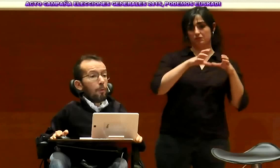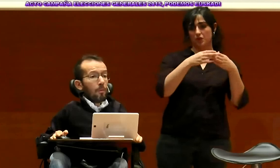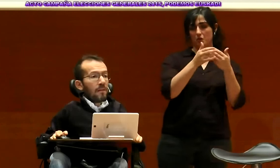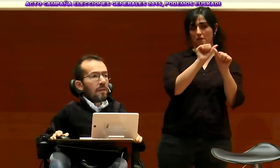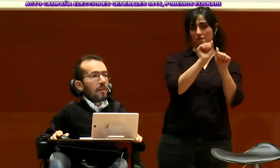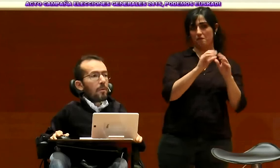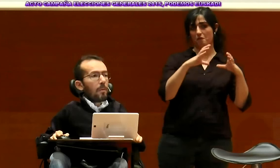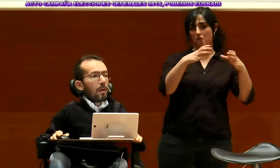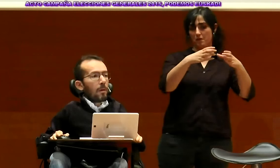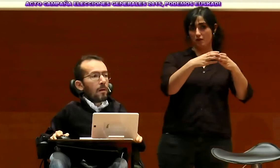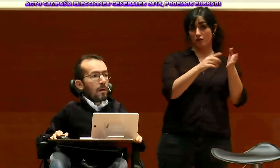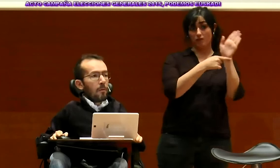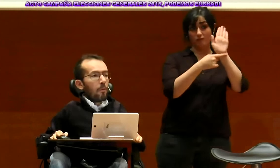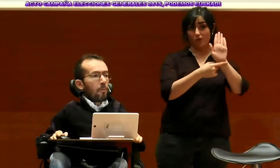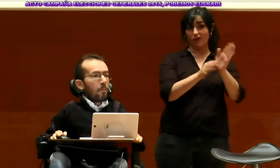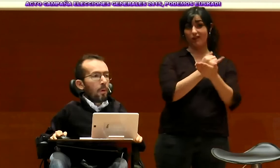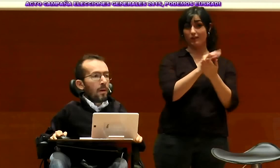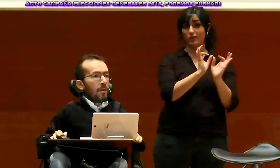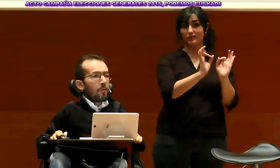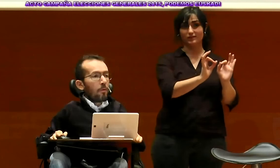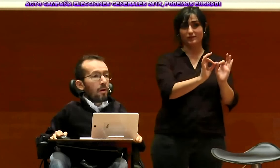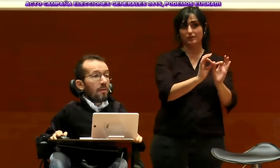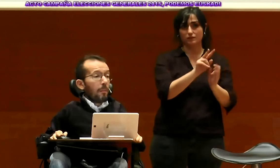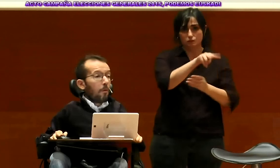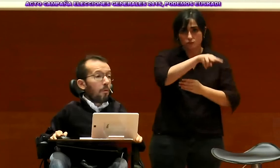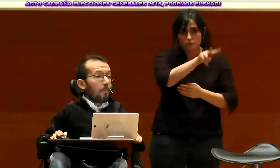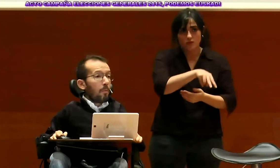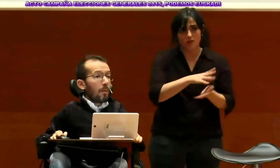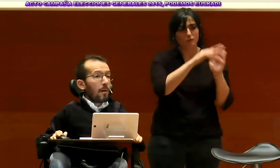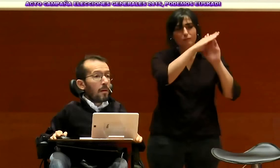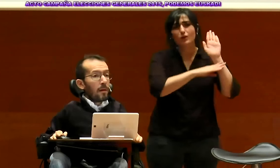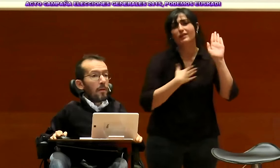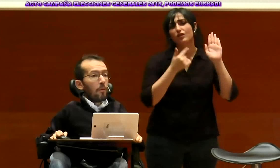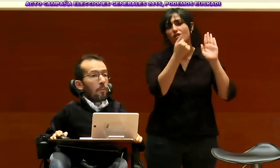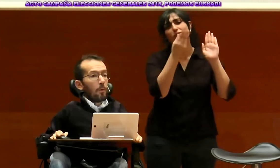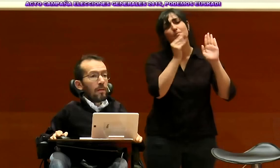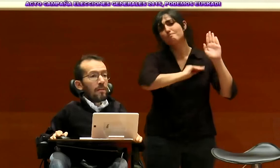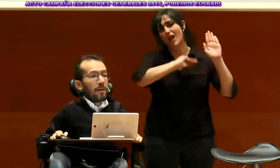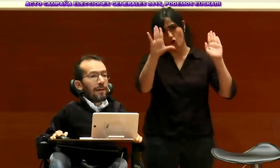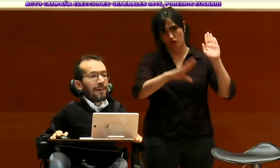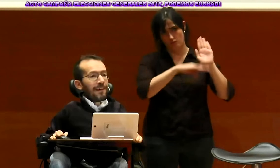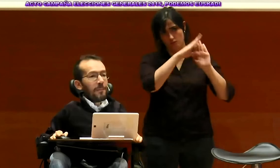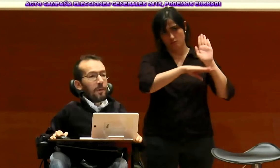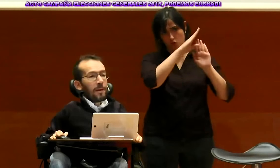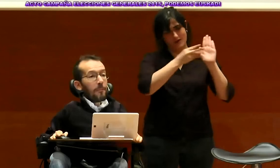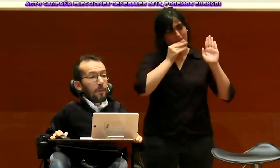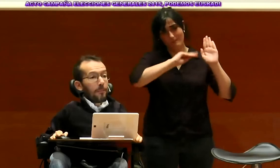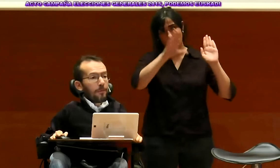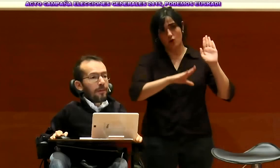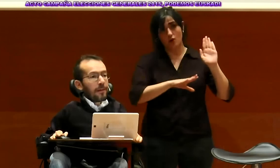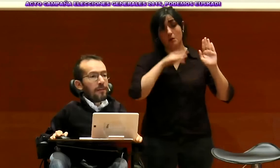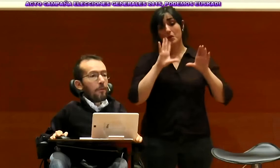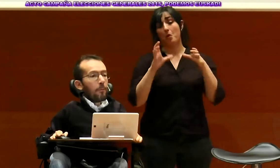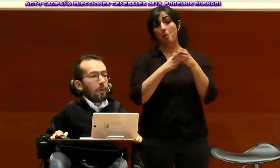presentase con este tipo de programa, con un programa que yo digo que es el mejor programa, y no porque sea el programa de